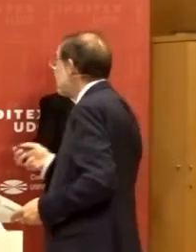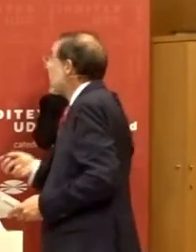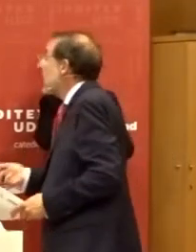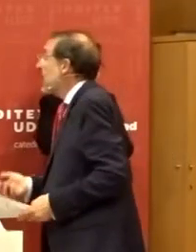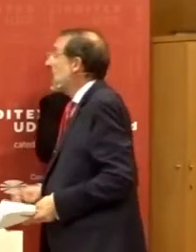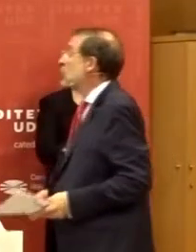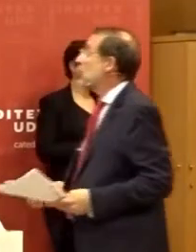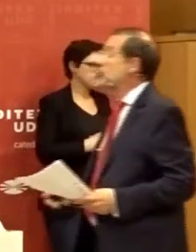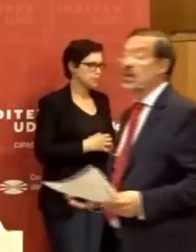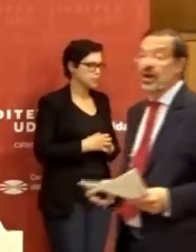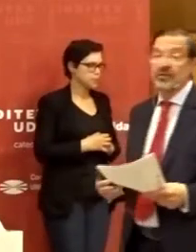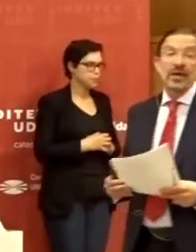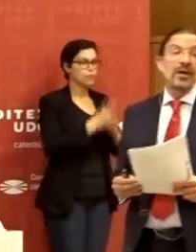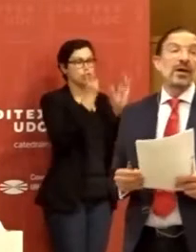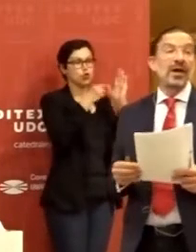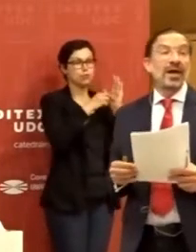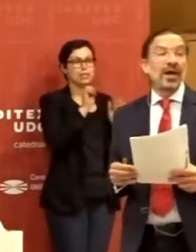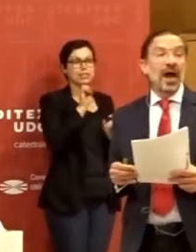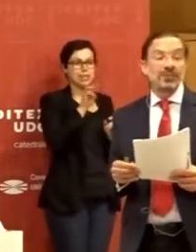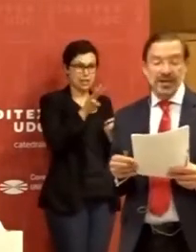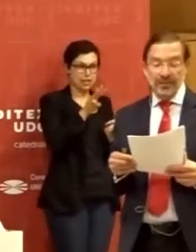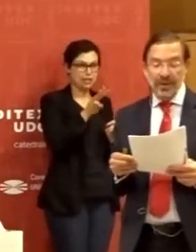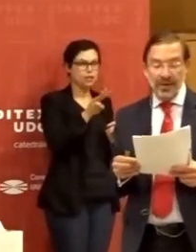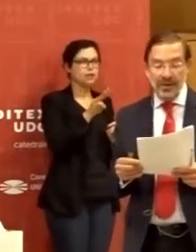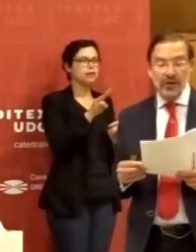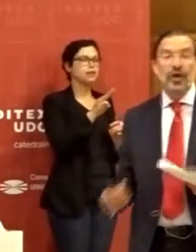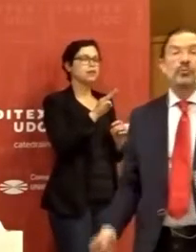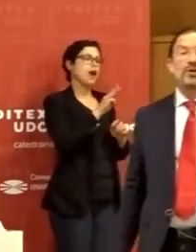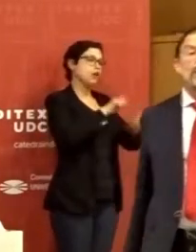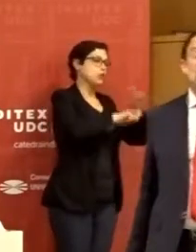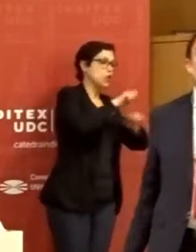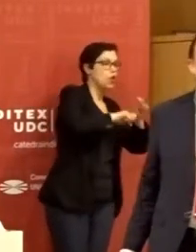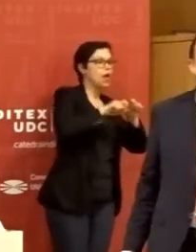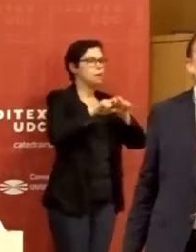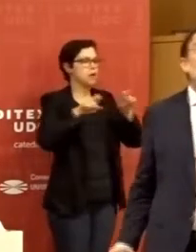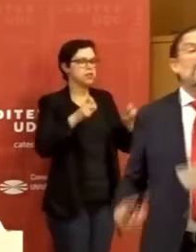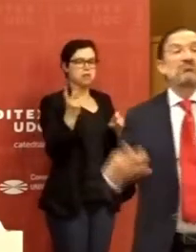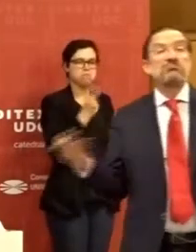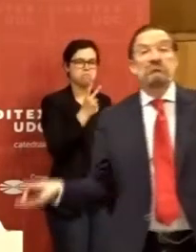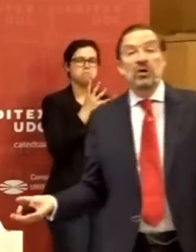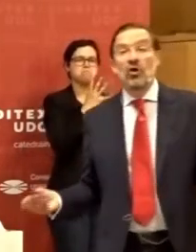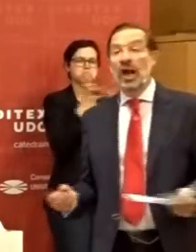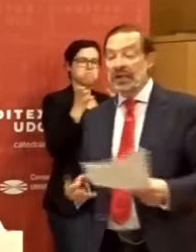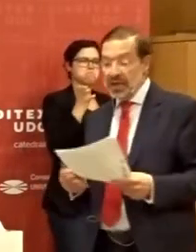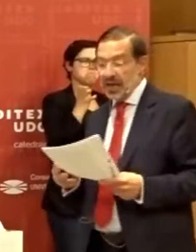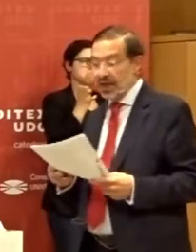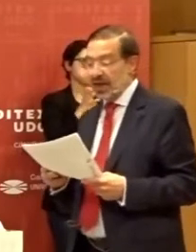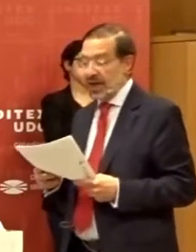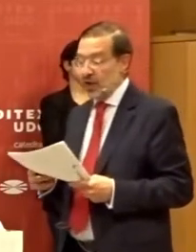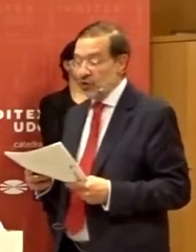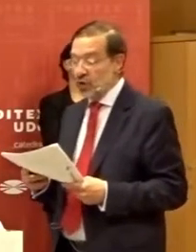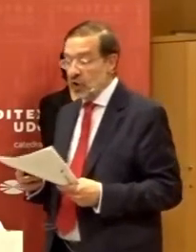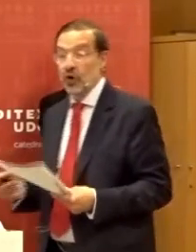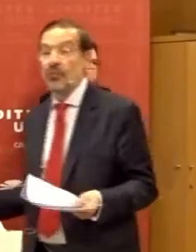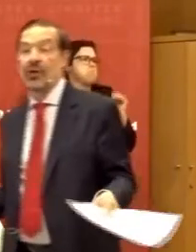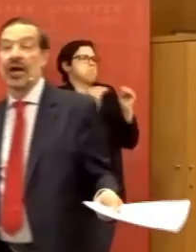tienda. En el año 2013, APSA y Tempe decidieron dar un paso más y con la idea de que